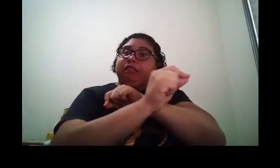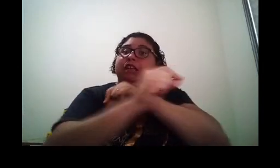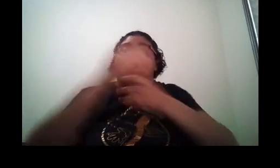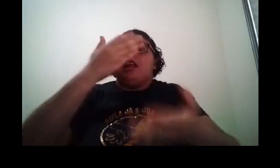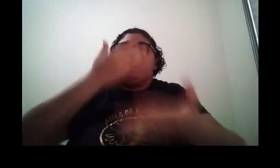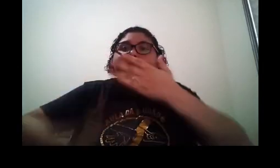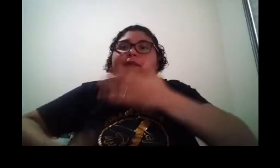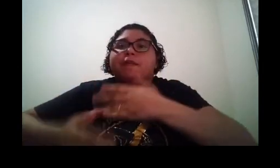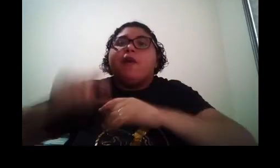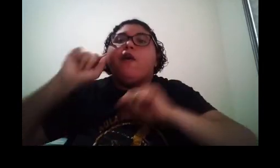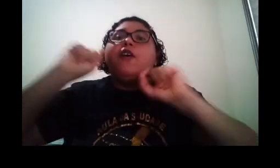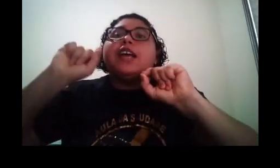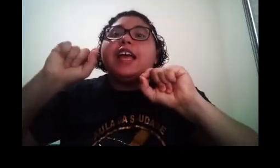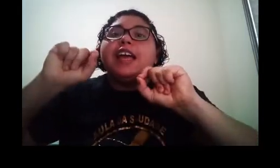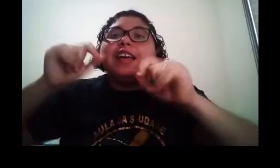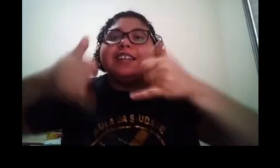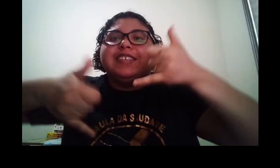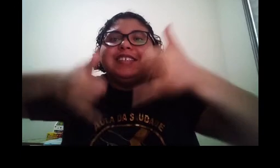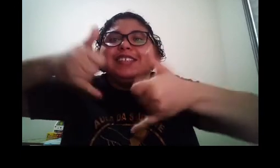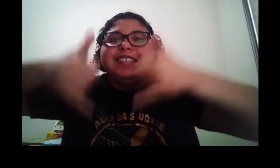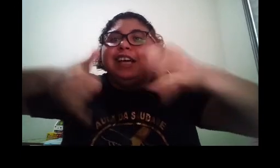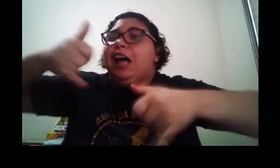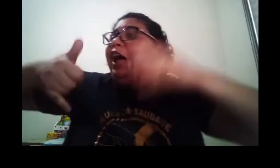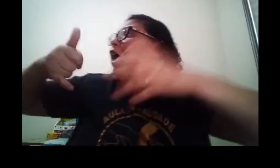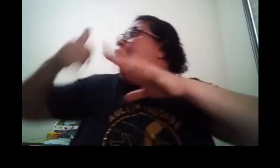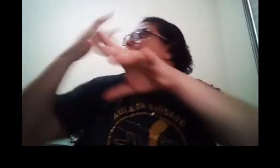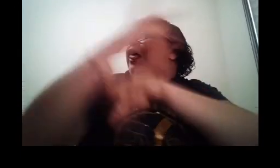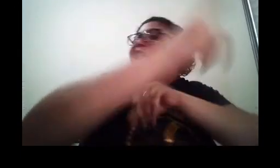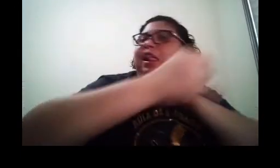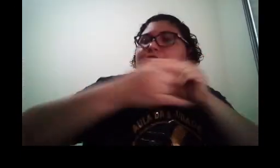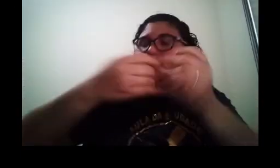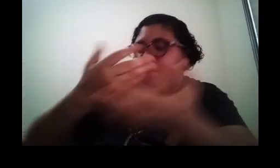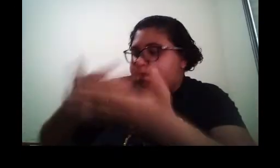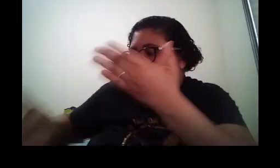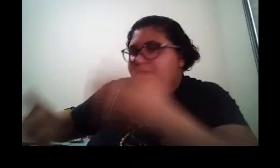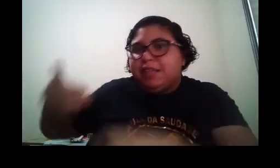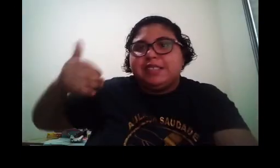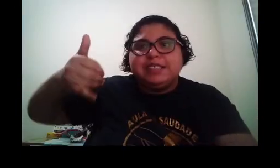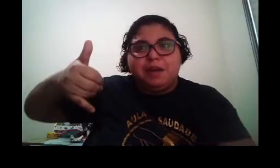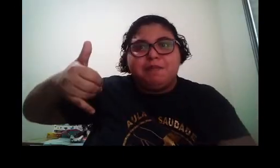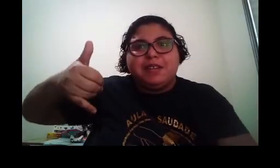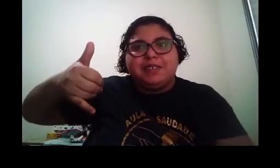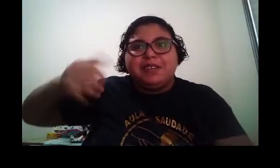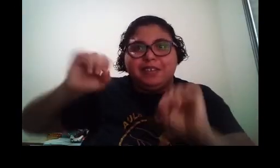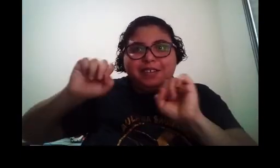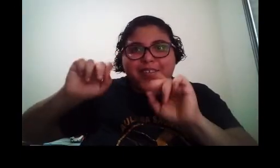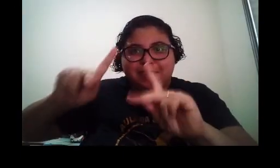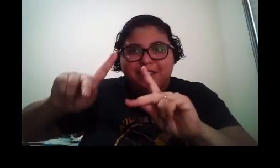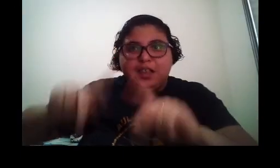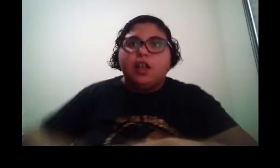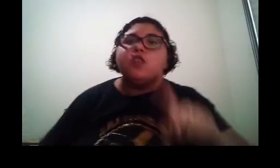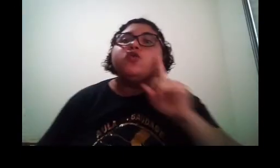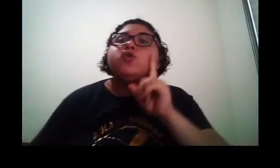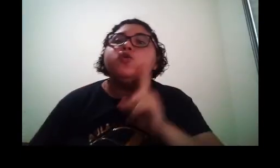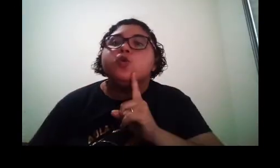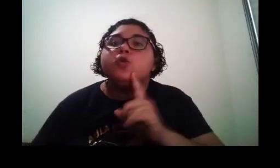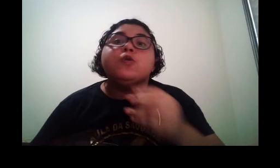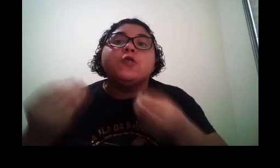sapato, né? Então, fica o sapatinho ali da Cinderela. Já a literatura surda adaptada,